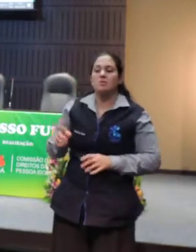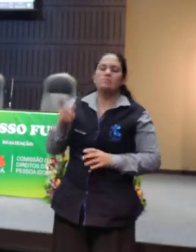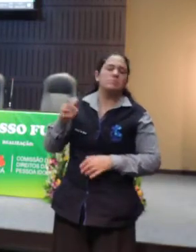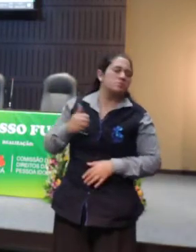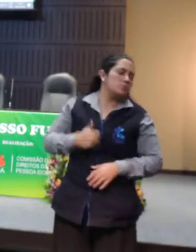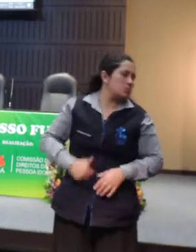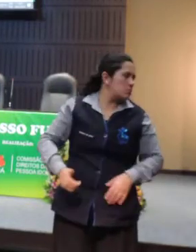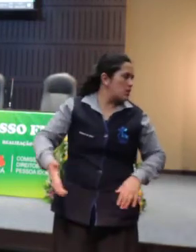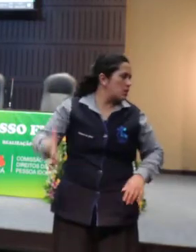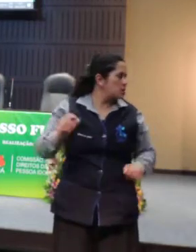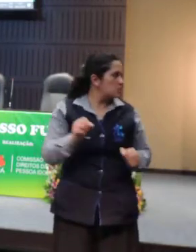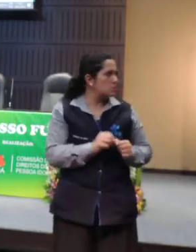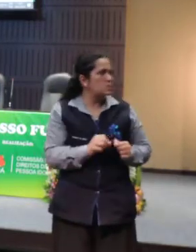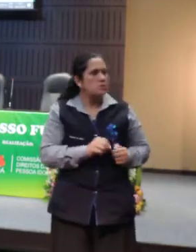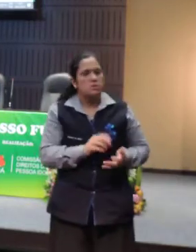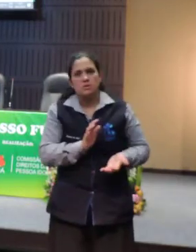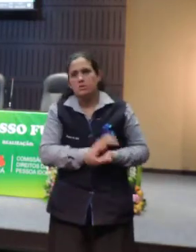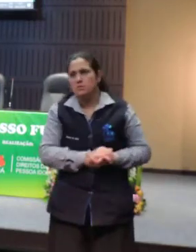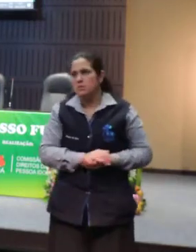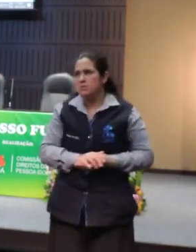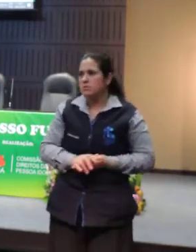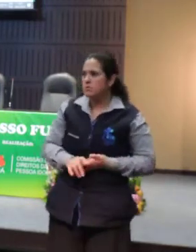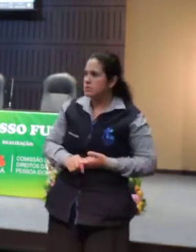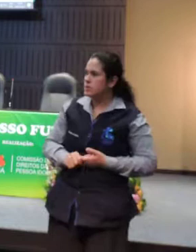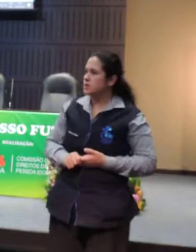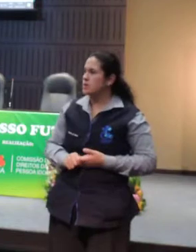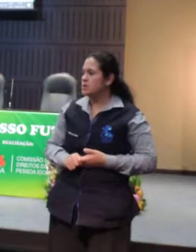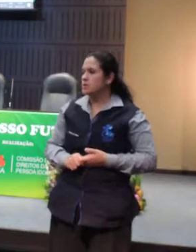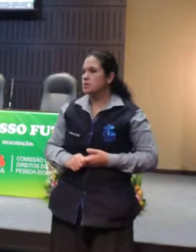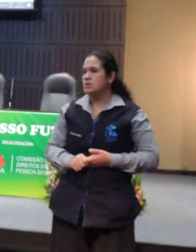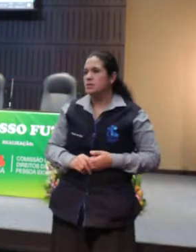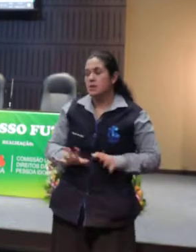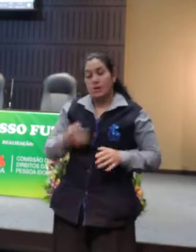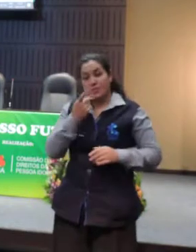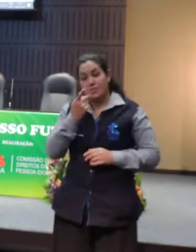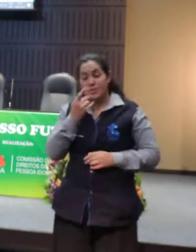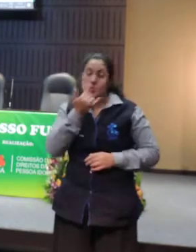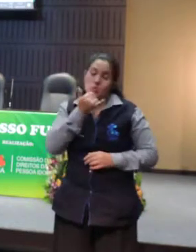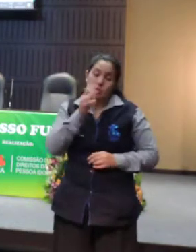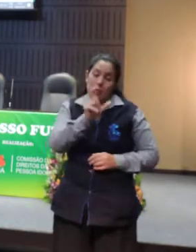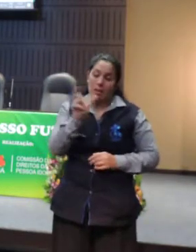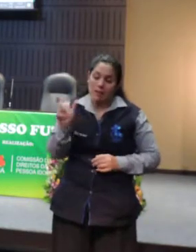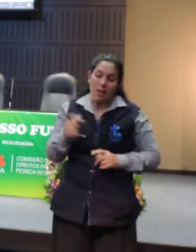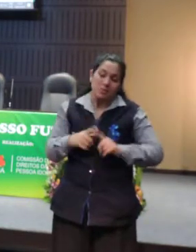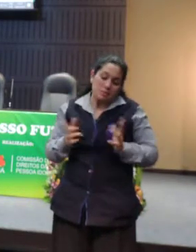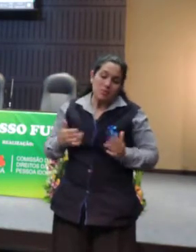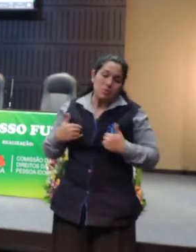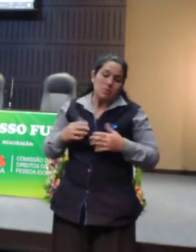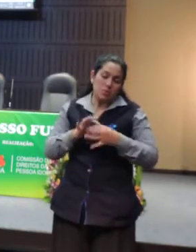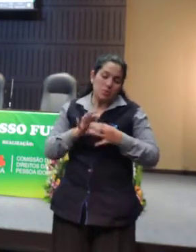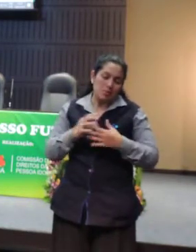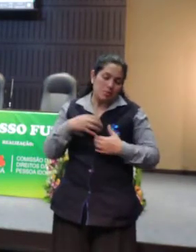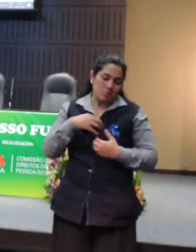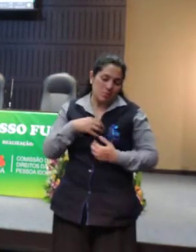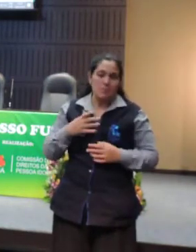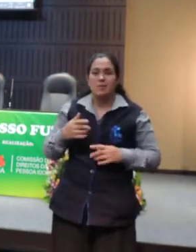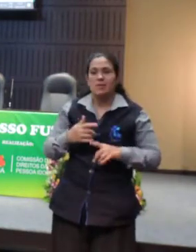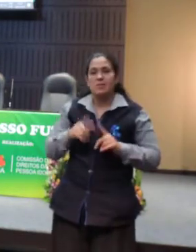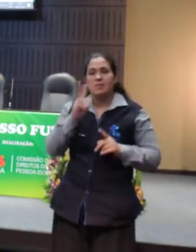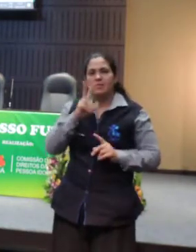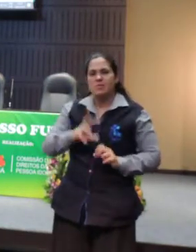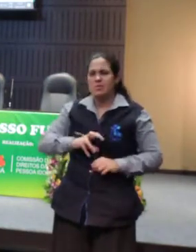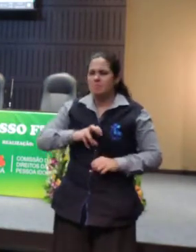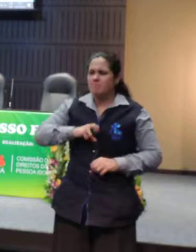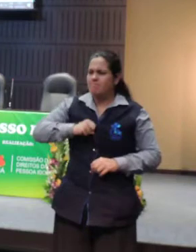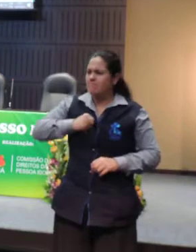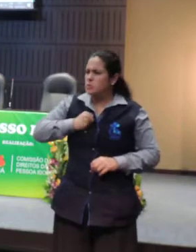com você. Me perdoe as palavrões, mas agora eu estou me soltando. Então, o que acontece? Você fica com ódio da pessoa, cada vez que você